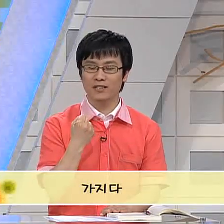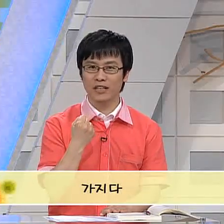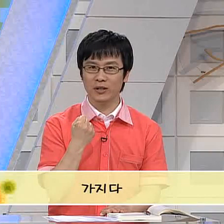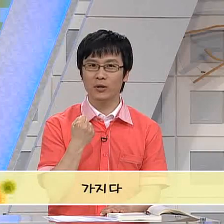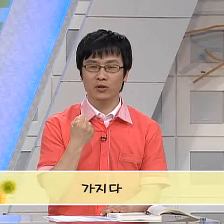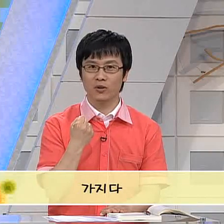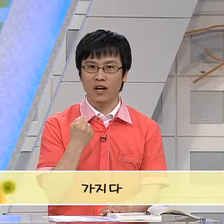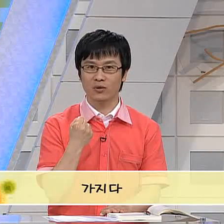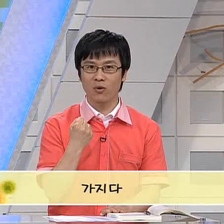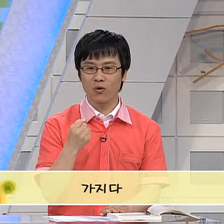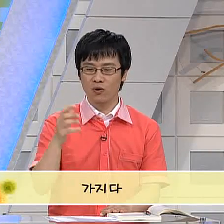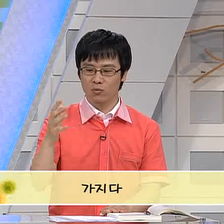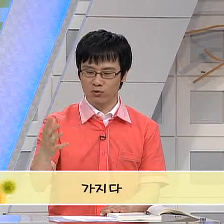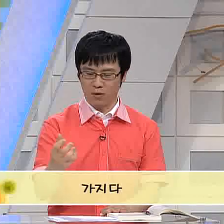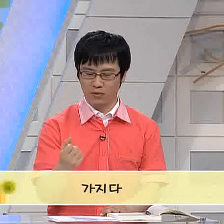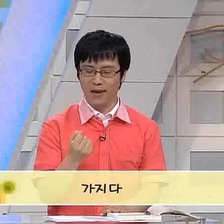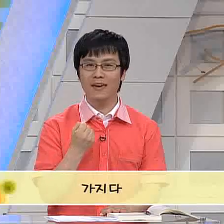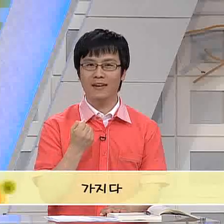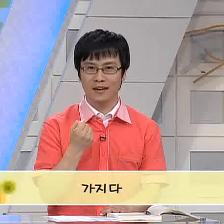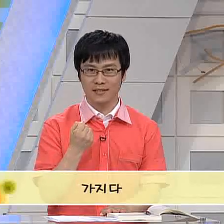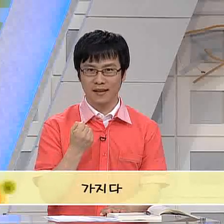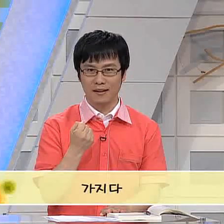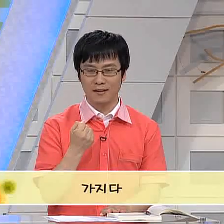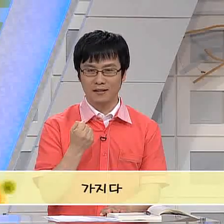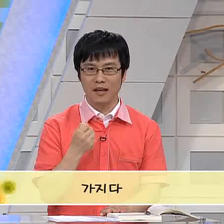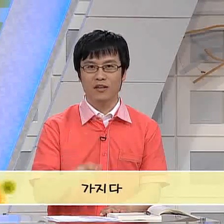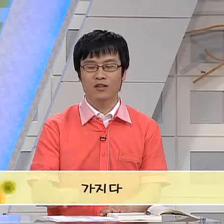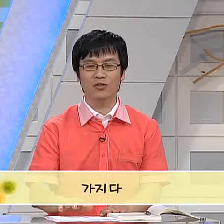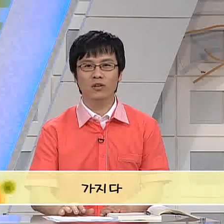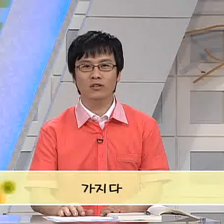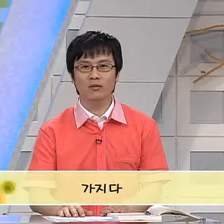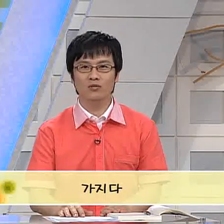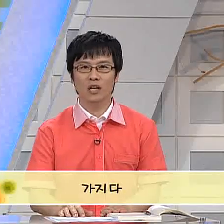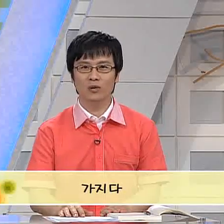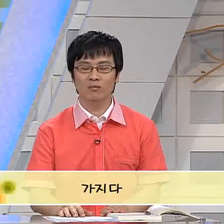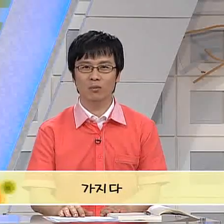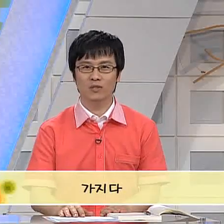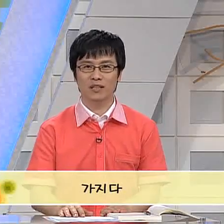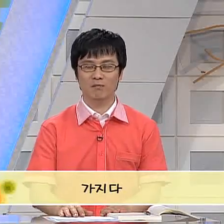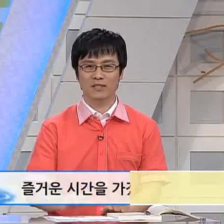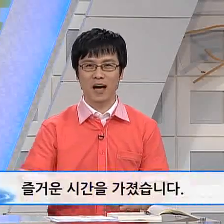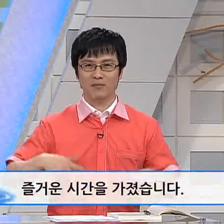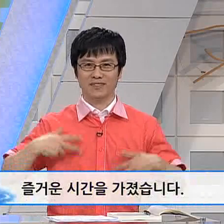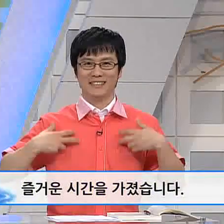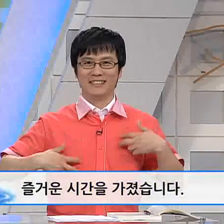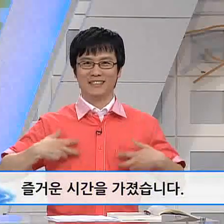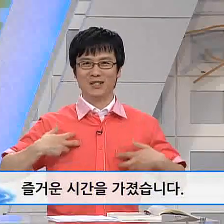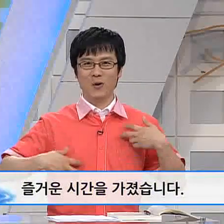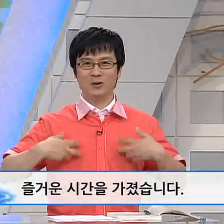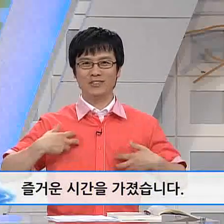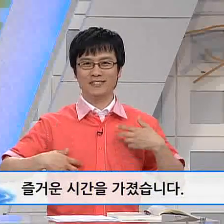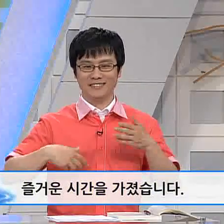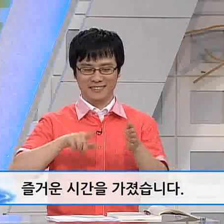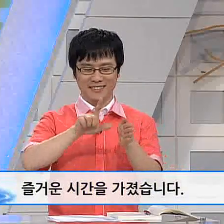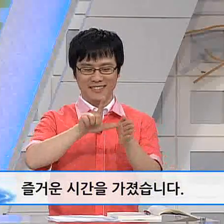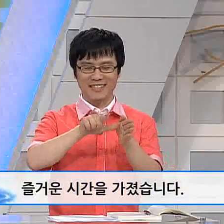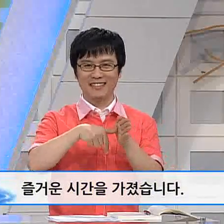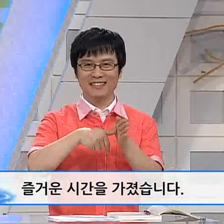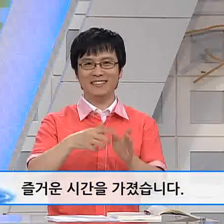같잖아요. 그런 거 아니고 부드럽게 가지다. 네. 연결된 문장으로 한번 보시겠습니다. 즐거운 시간을